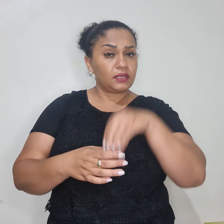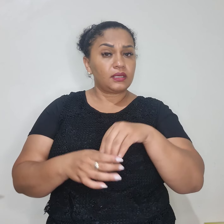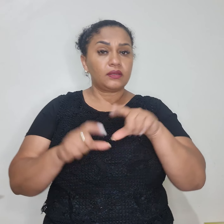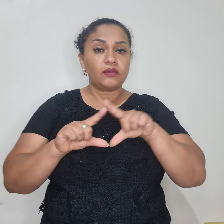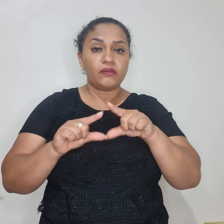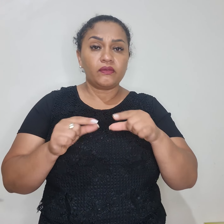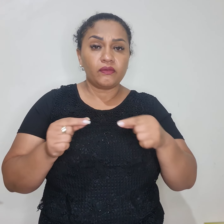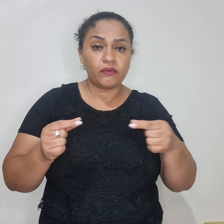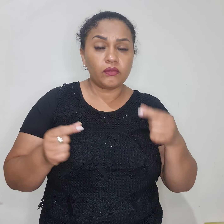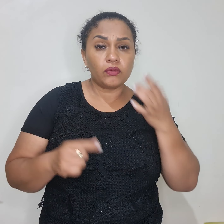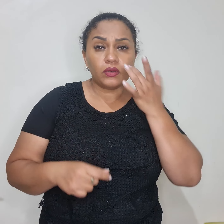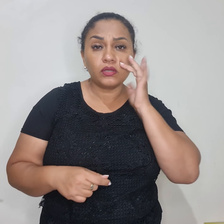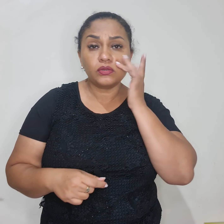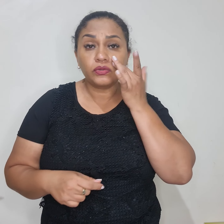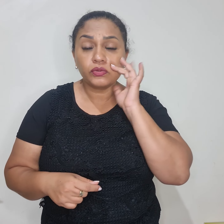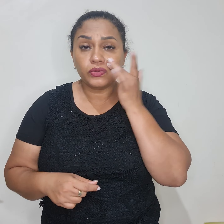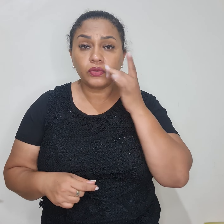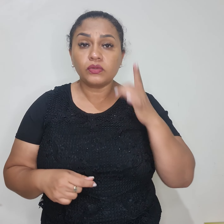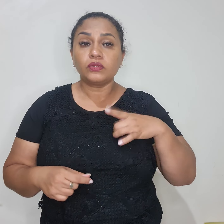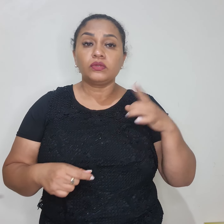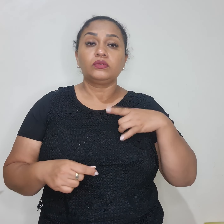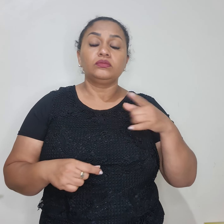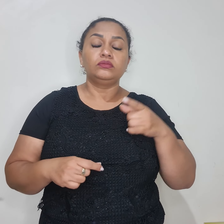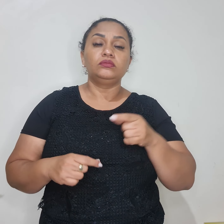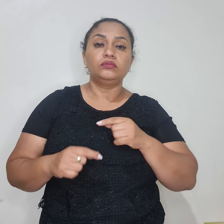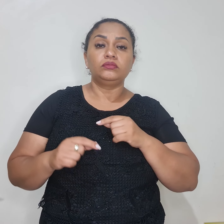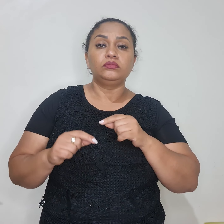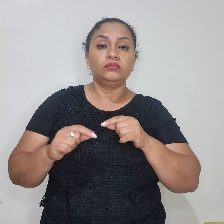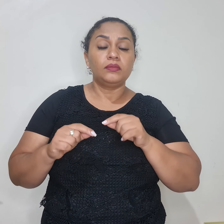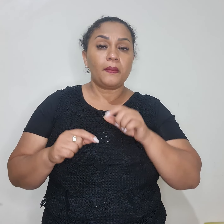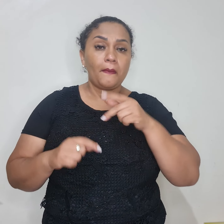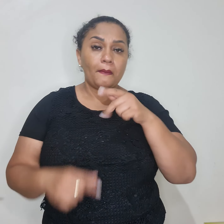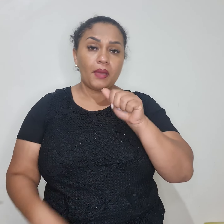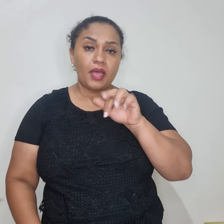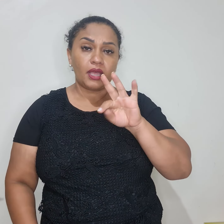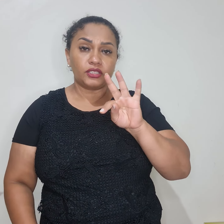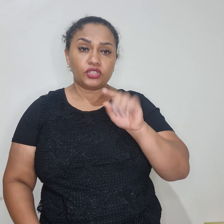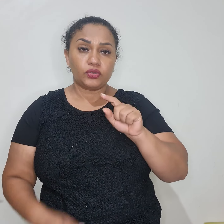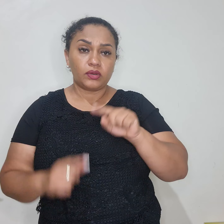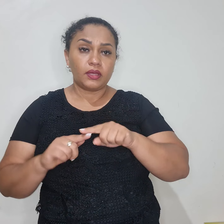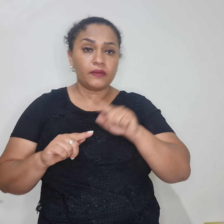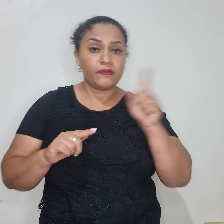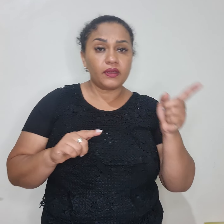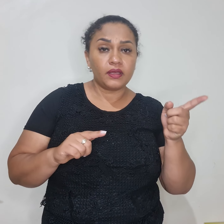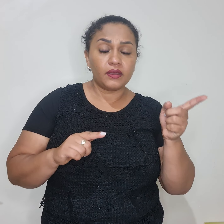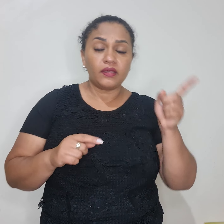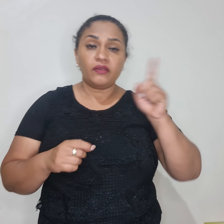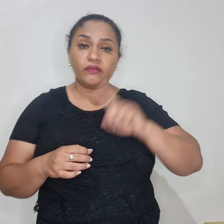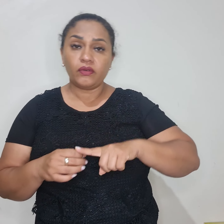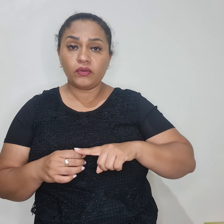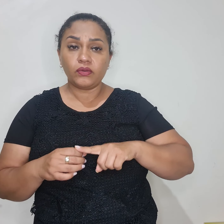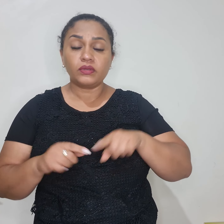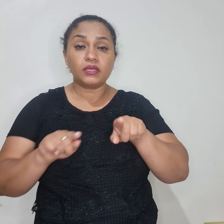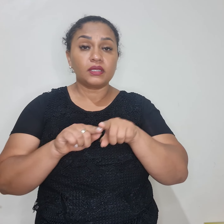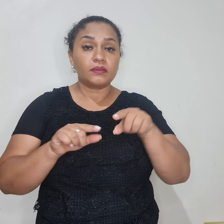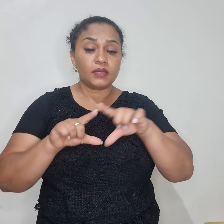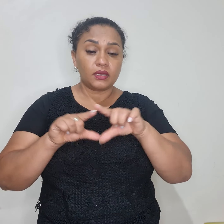utilizou, as partículas que eram emitidas voltavam. E em volta da folha de ouro, as